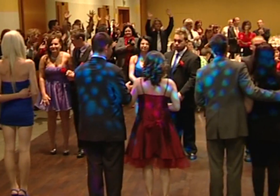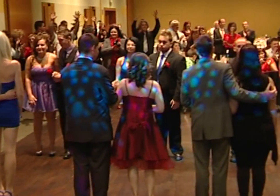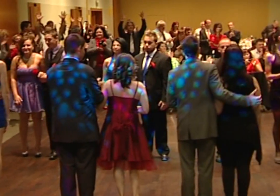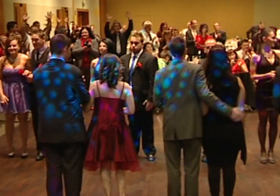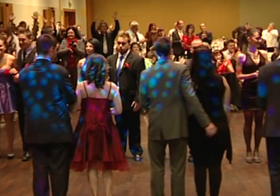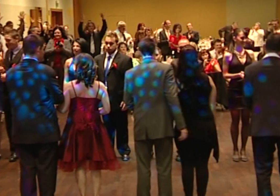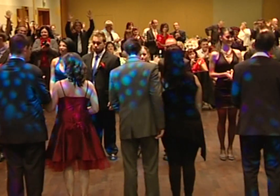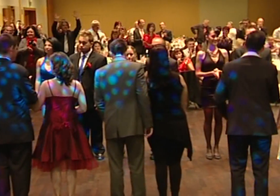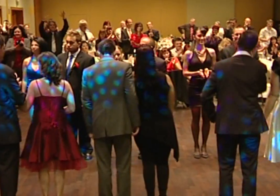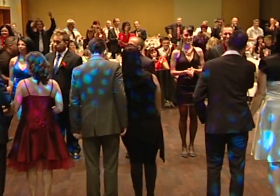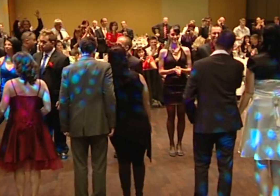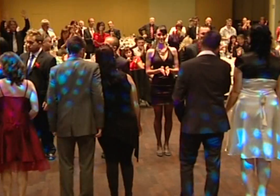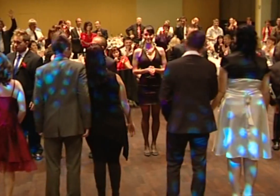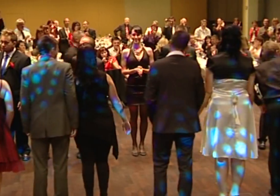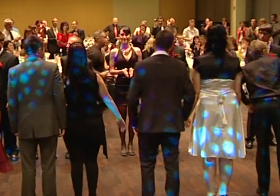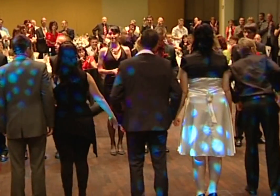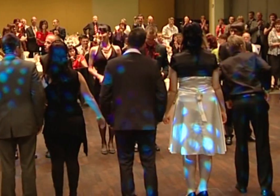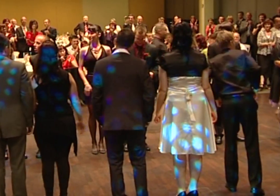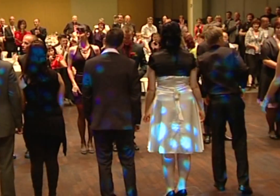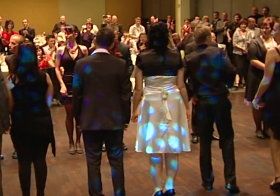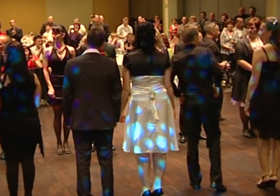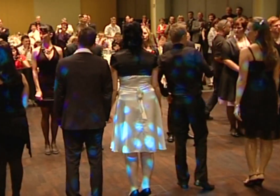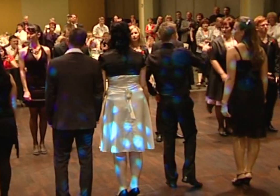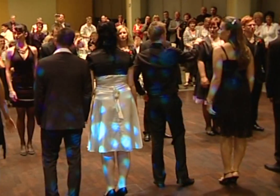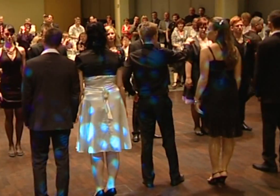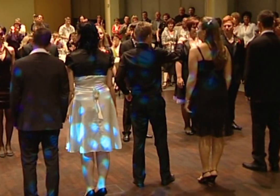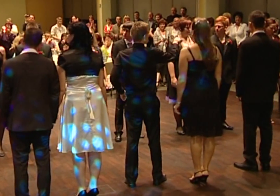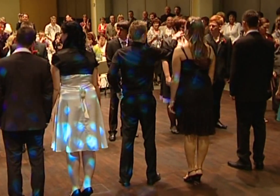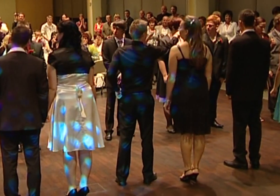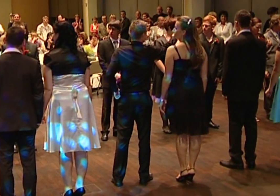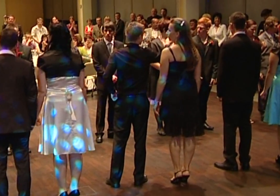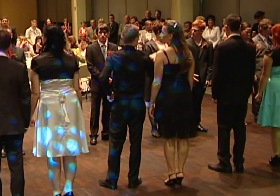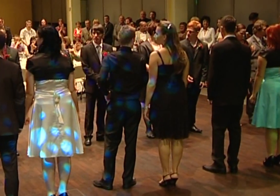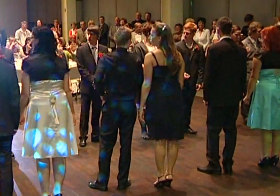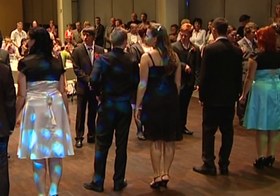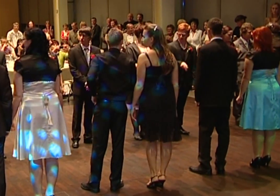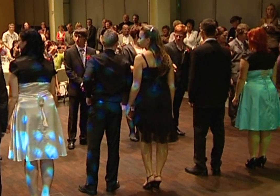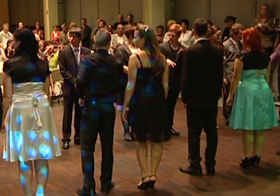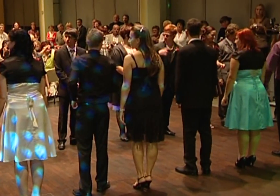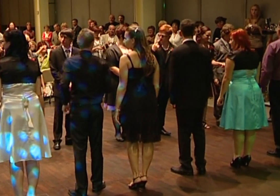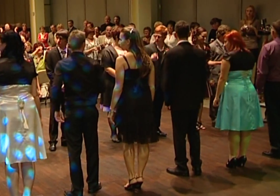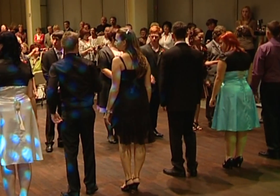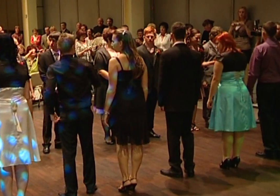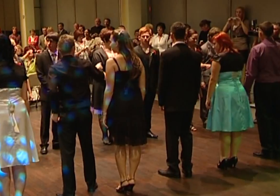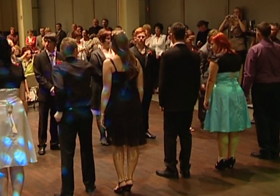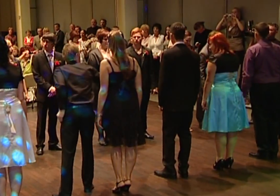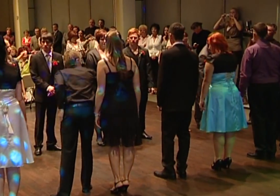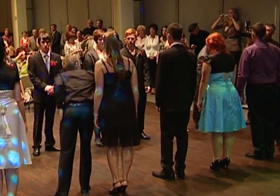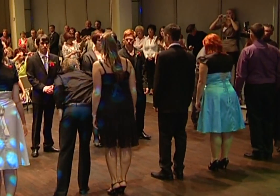Druga slika. Prvi plesalci so na moji levi. Prve plesalke so na